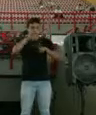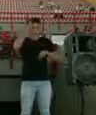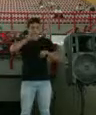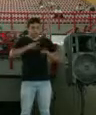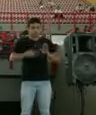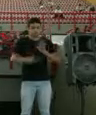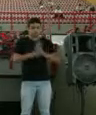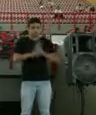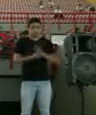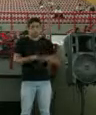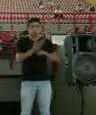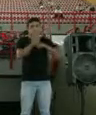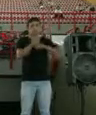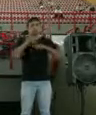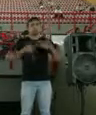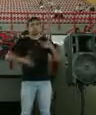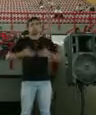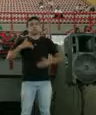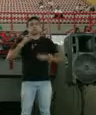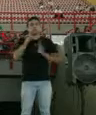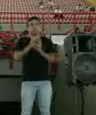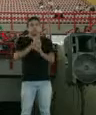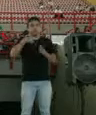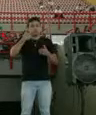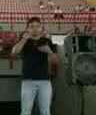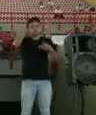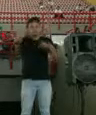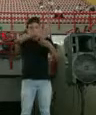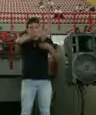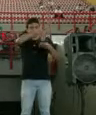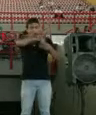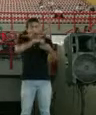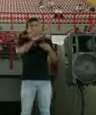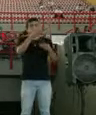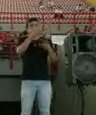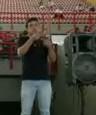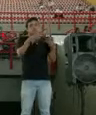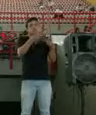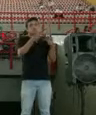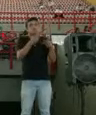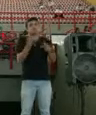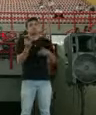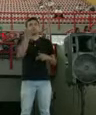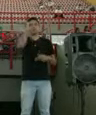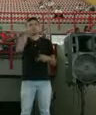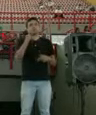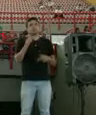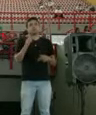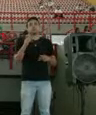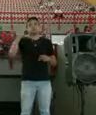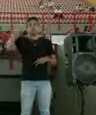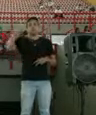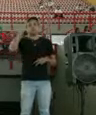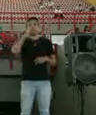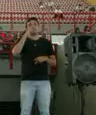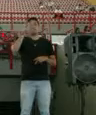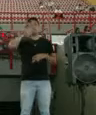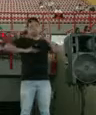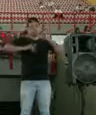traz benefícios, porque ainda tem substâncias o quê? Úteis. Isso não é defendido pela